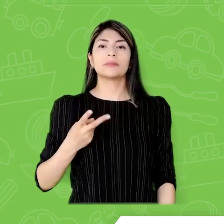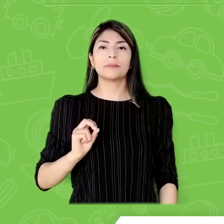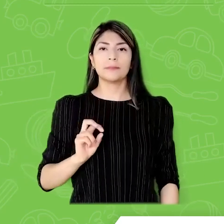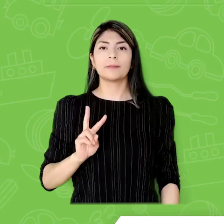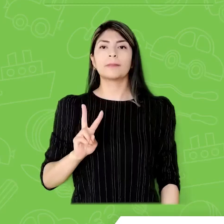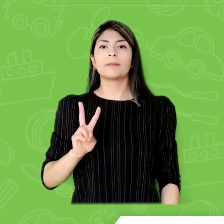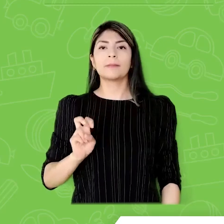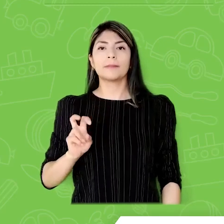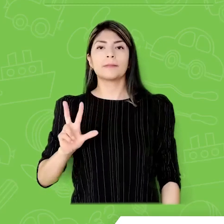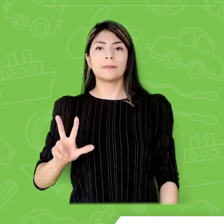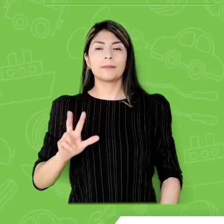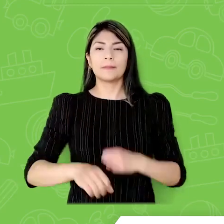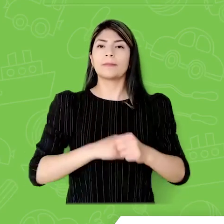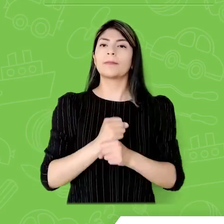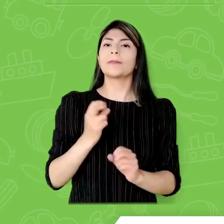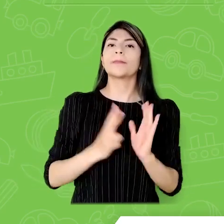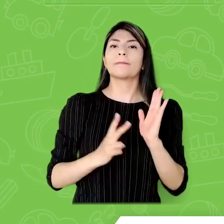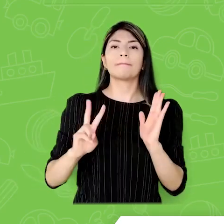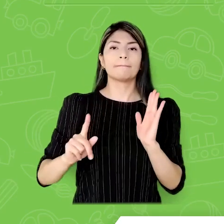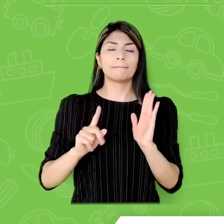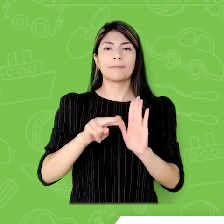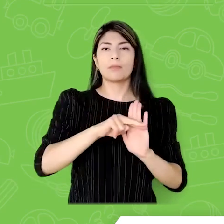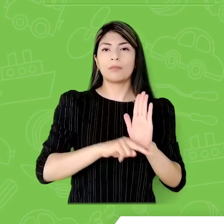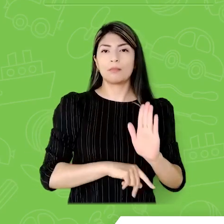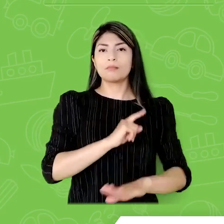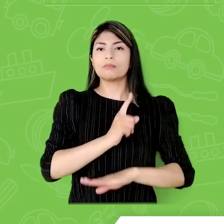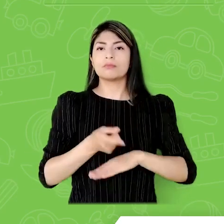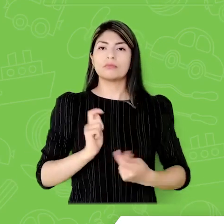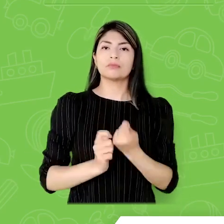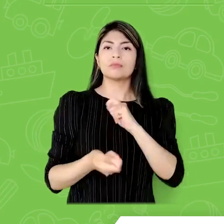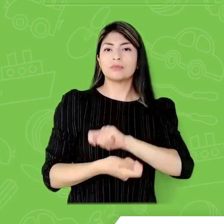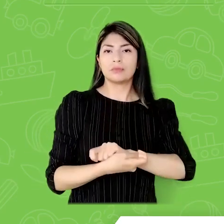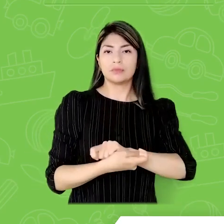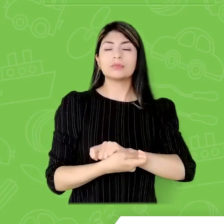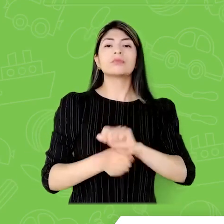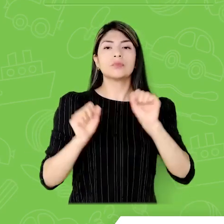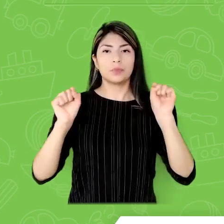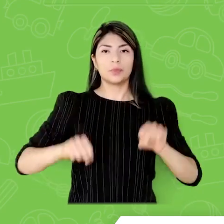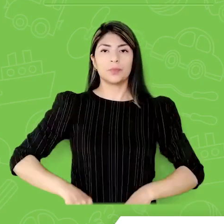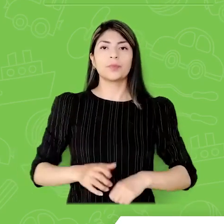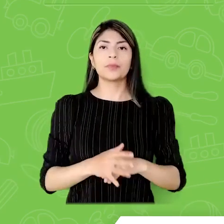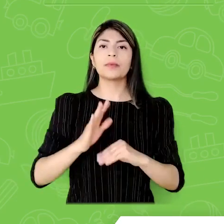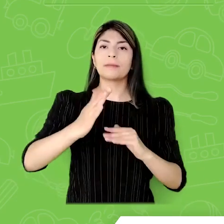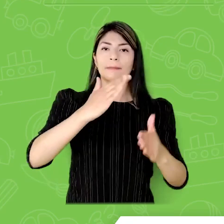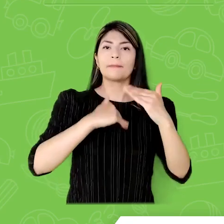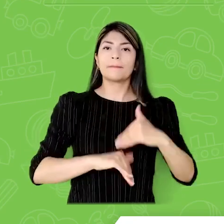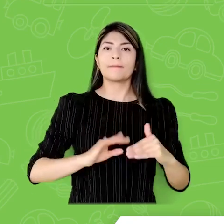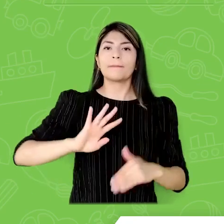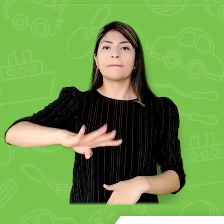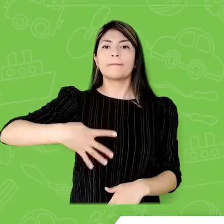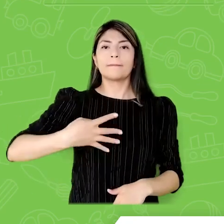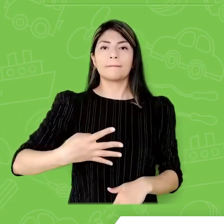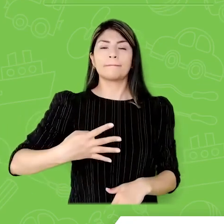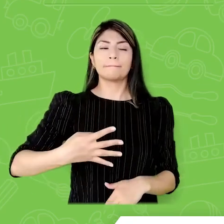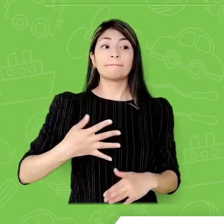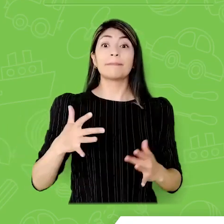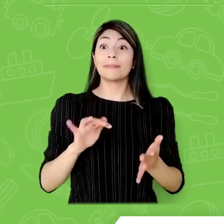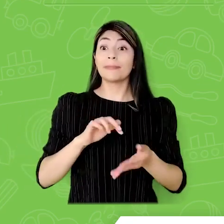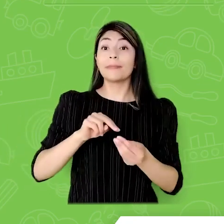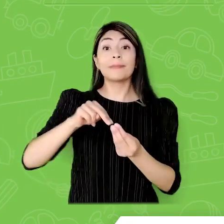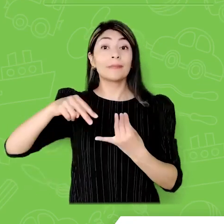sustituya. Parágrafo 4. En los casos en que la OPEC registrada en SIMO por la entidad señale para algún